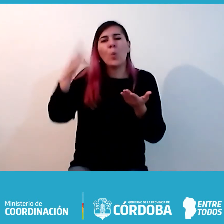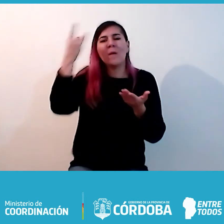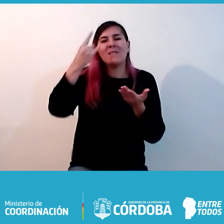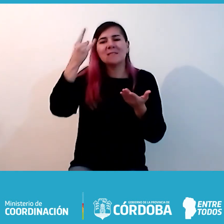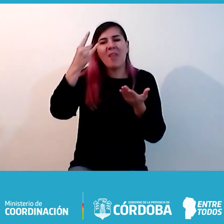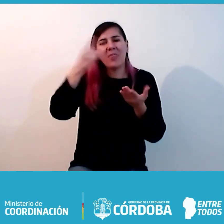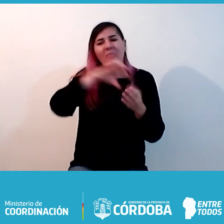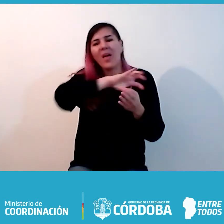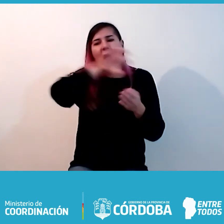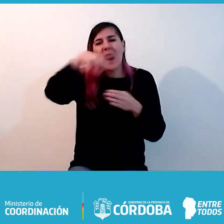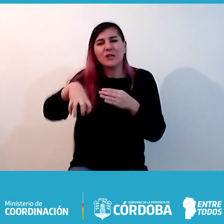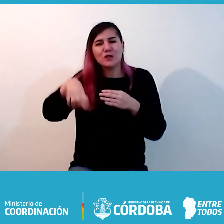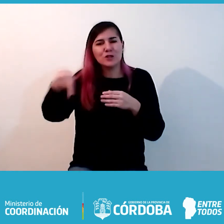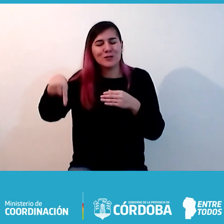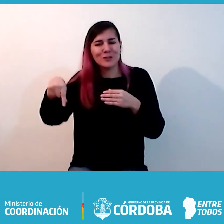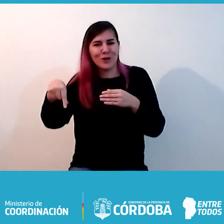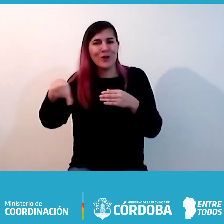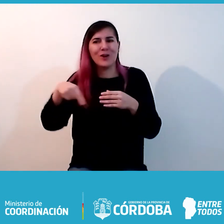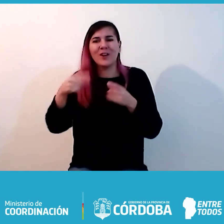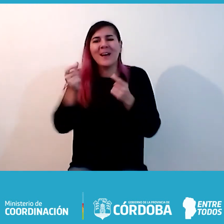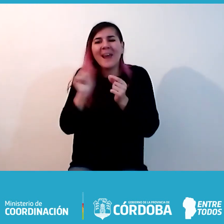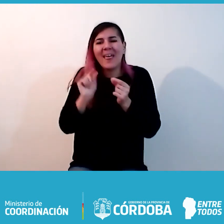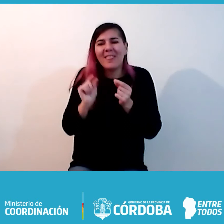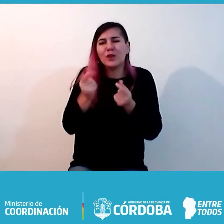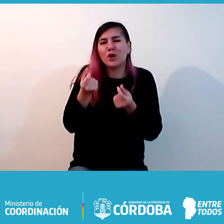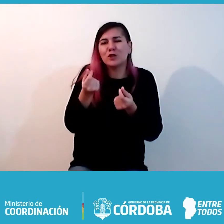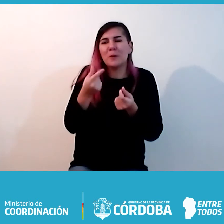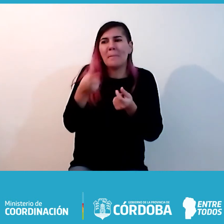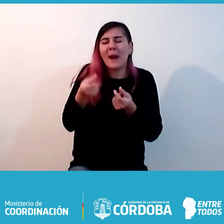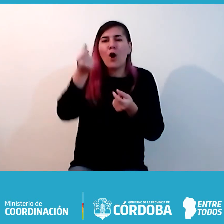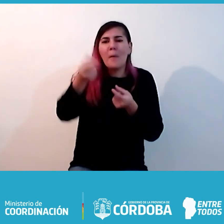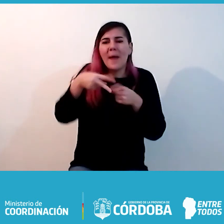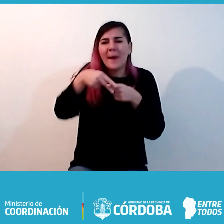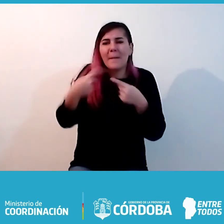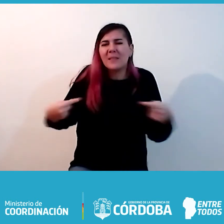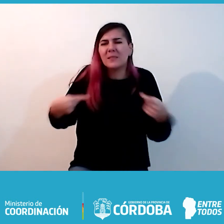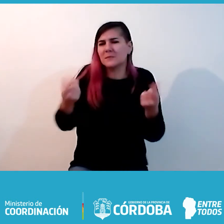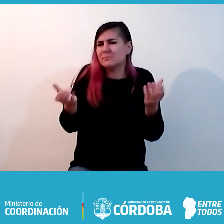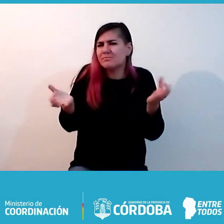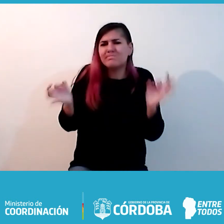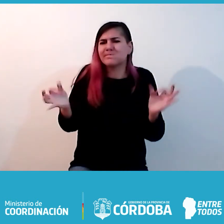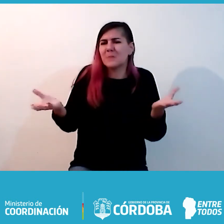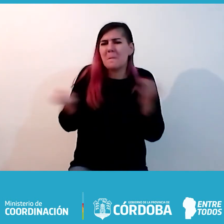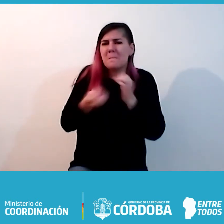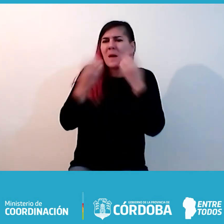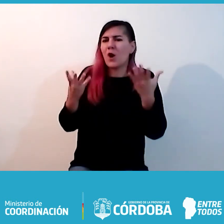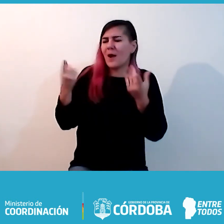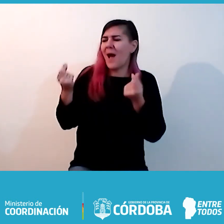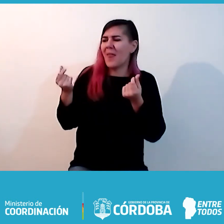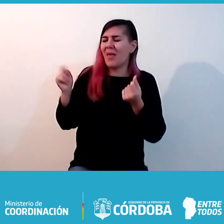créditos para comprar equipamientos, herramientas. Plantea que esto lo que mejoraría la calidad de vida de la